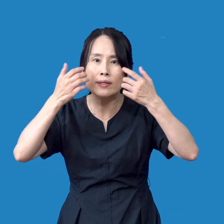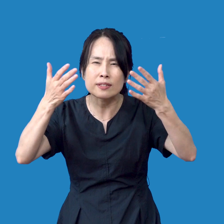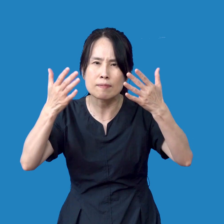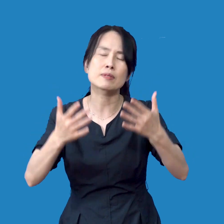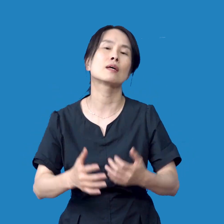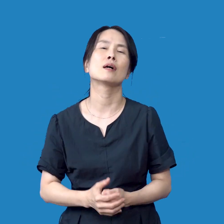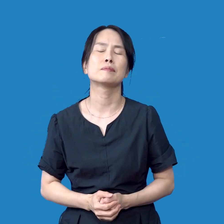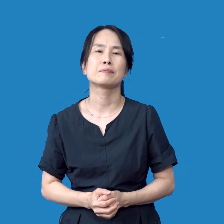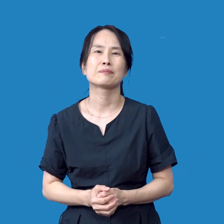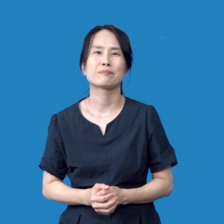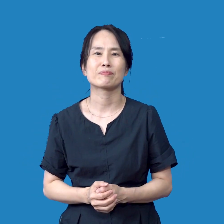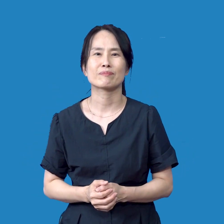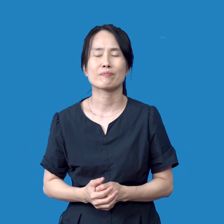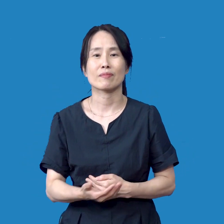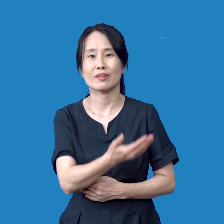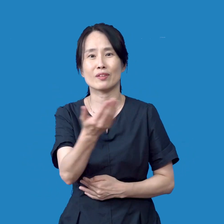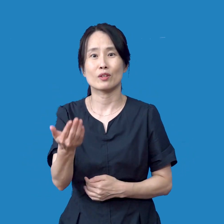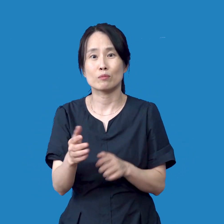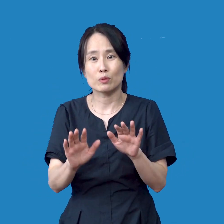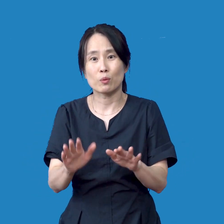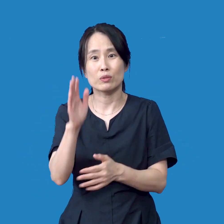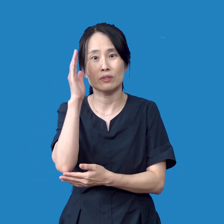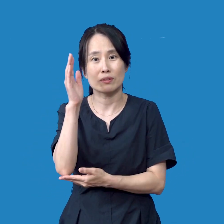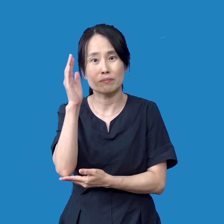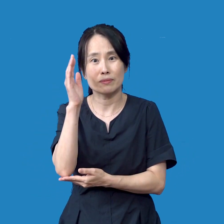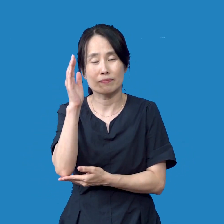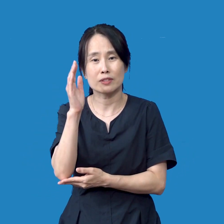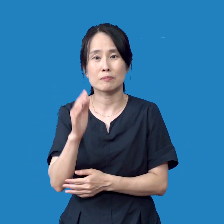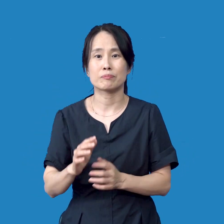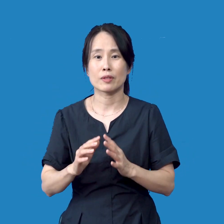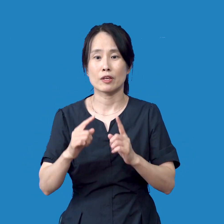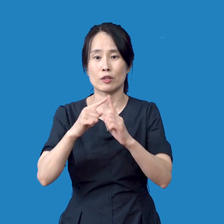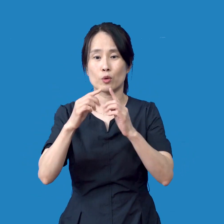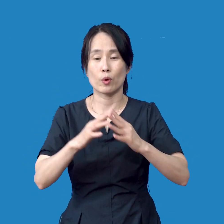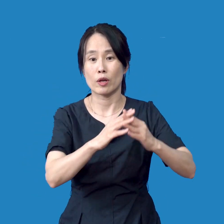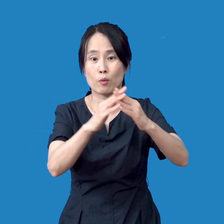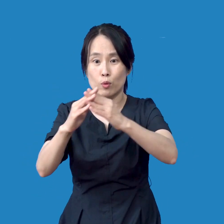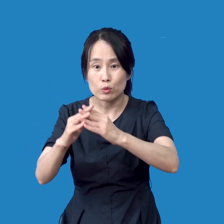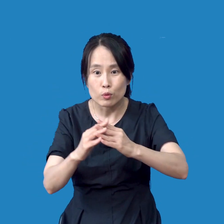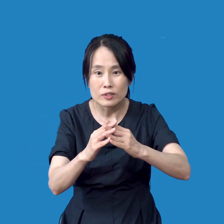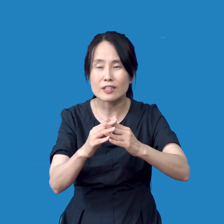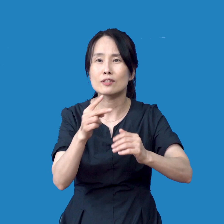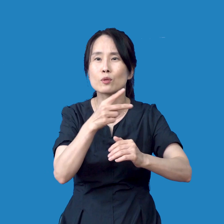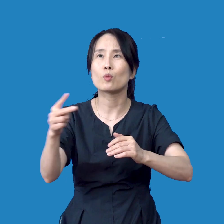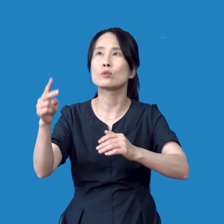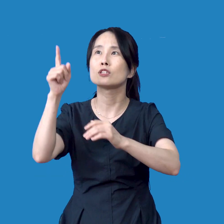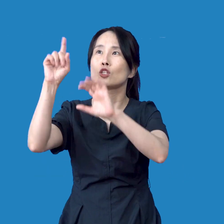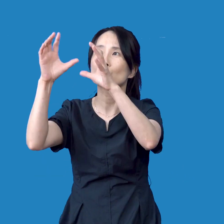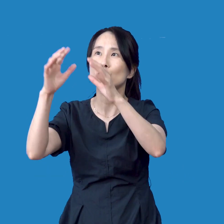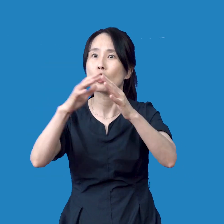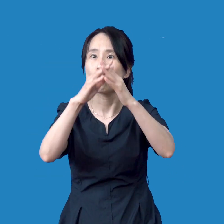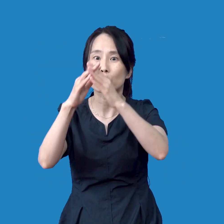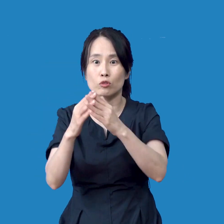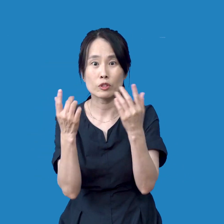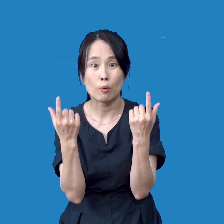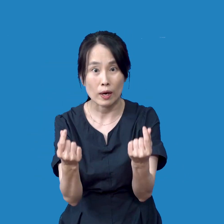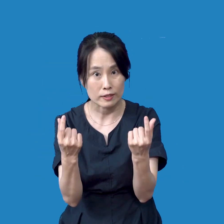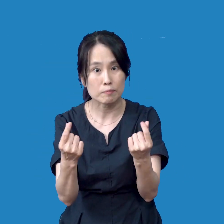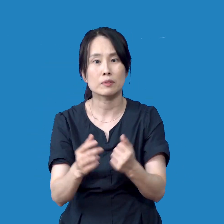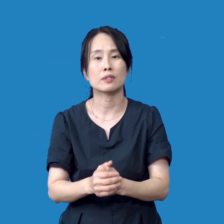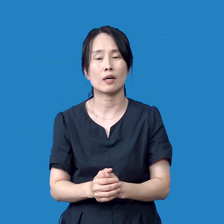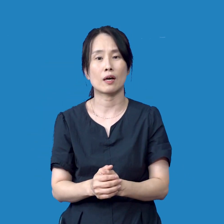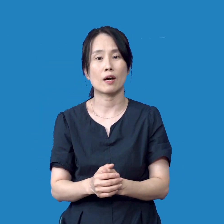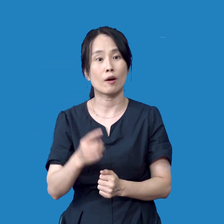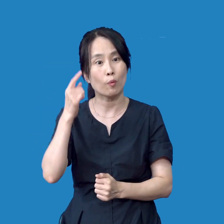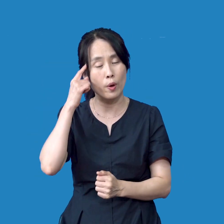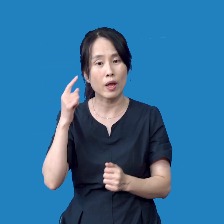여러분, 오늘 말씀 교회 공동체는 천국의 공동체라고 했습니다. 그건 모인 사람들이